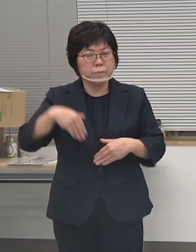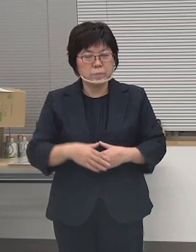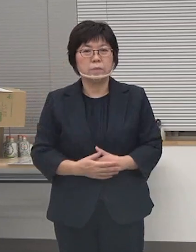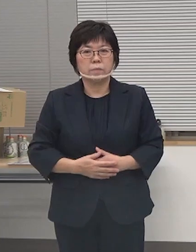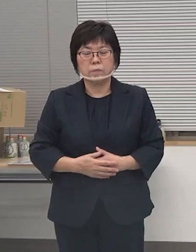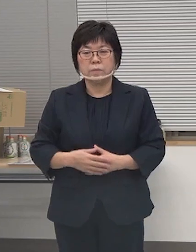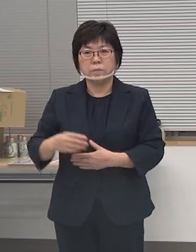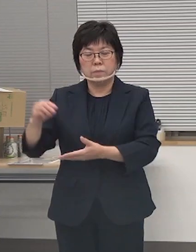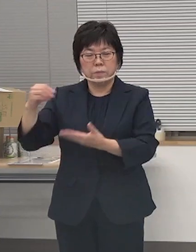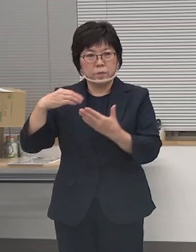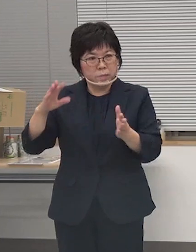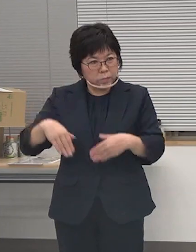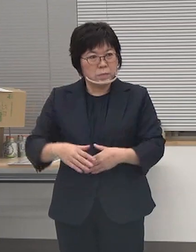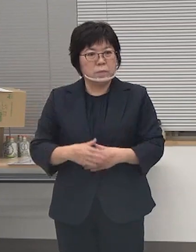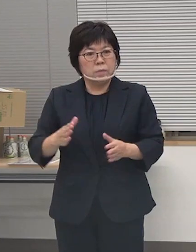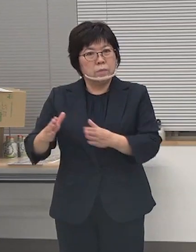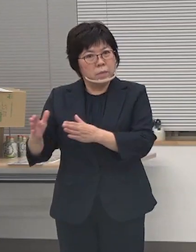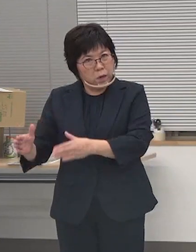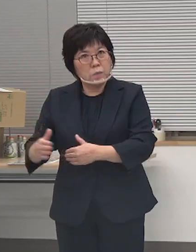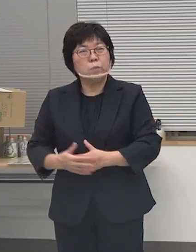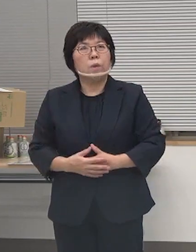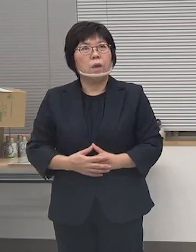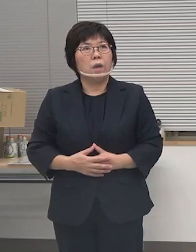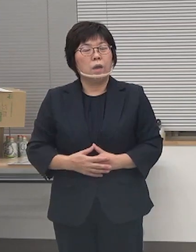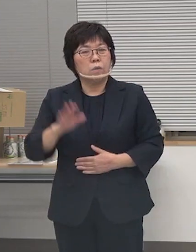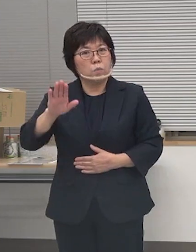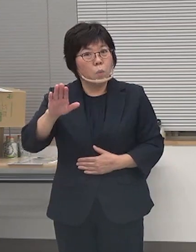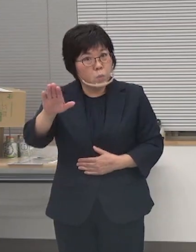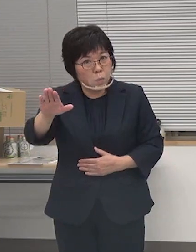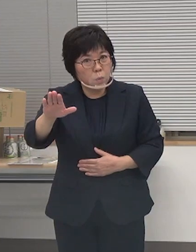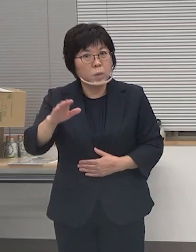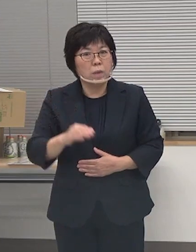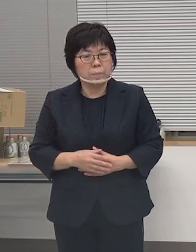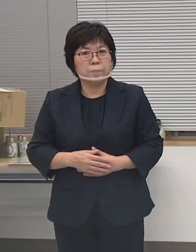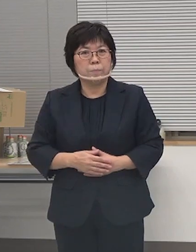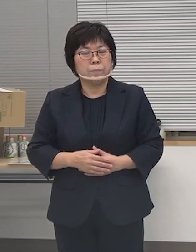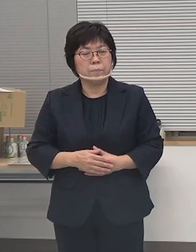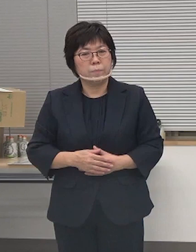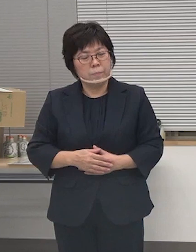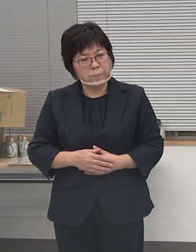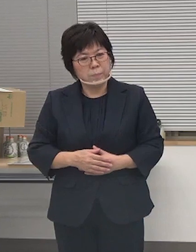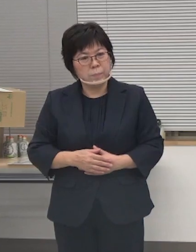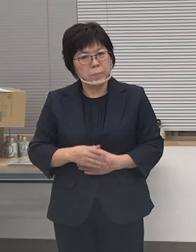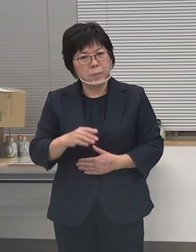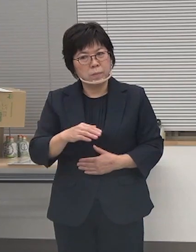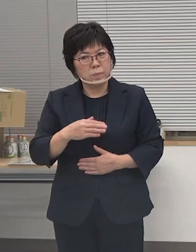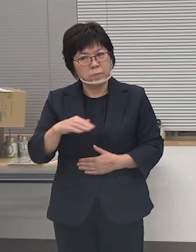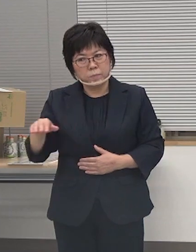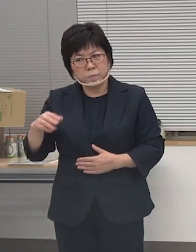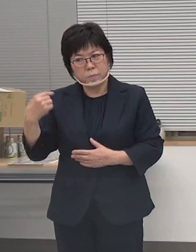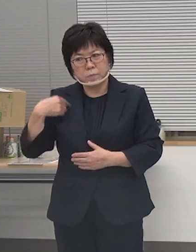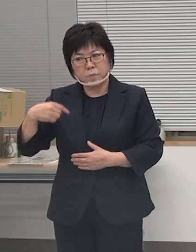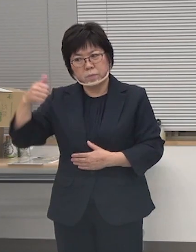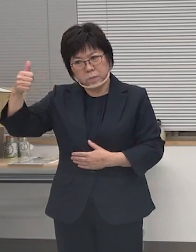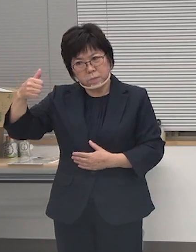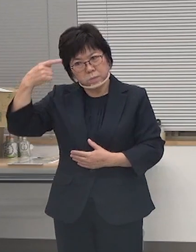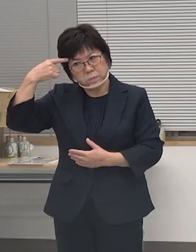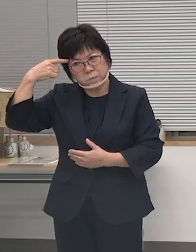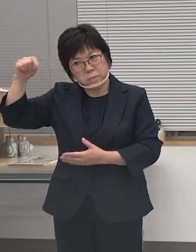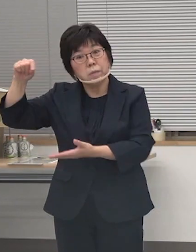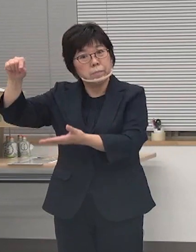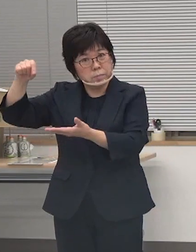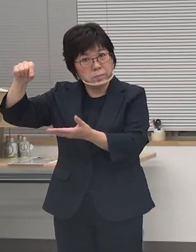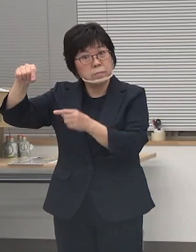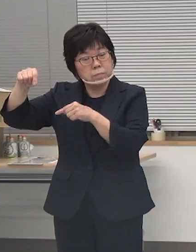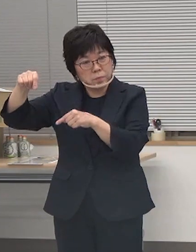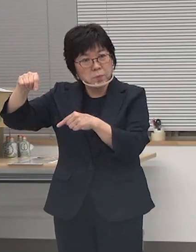特に申し上げると、あとはそうですね、今後の取り組みについては、大方としてご同意いただきましたけれども、例えばその